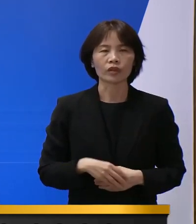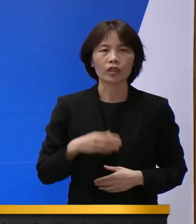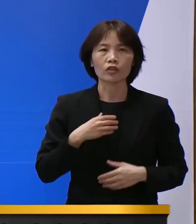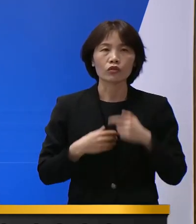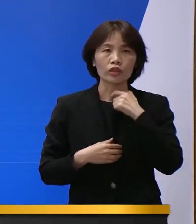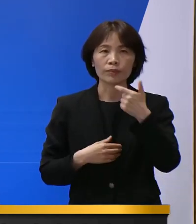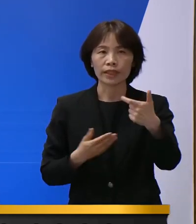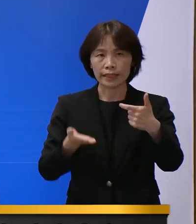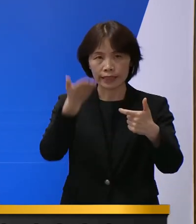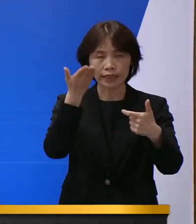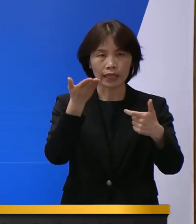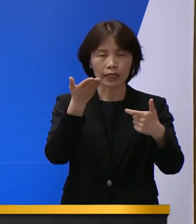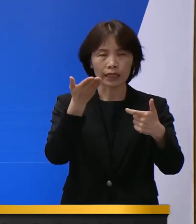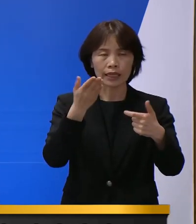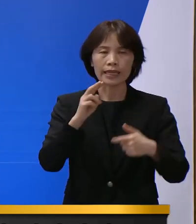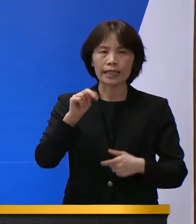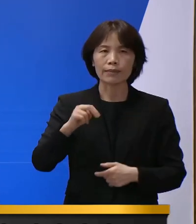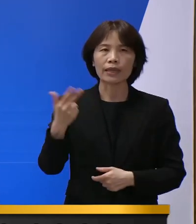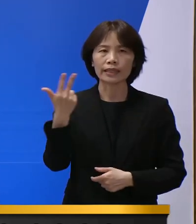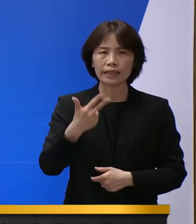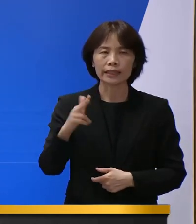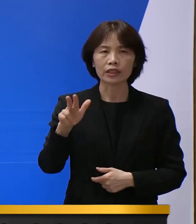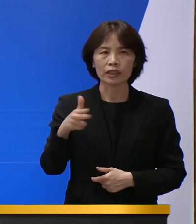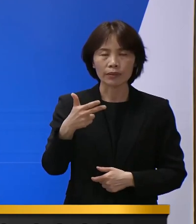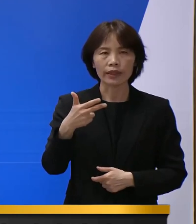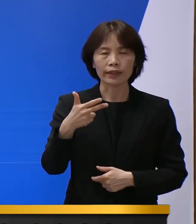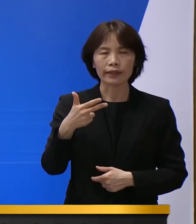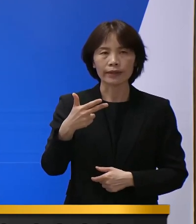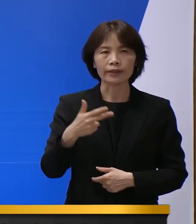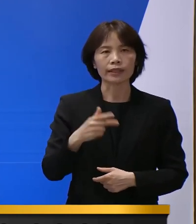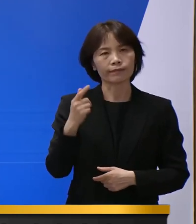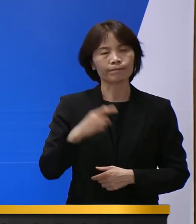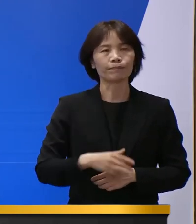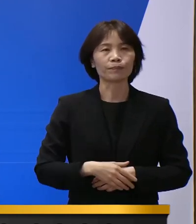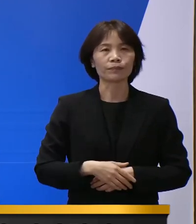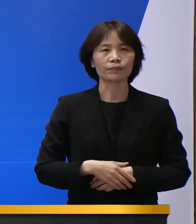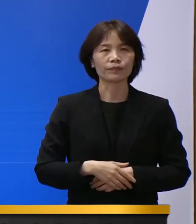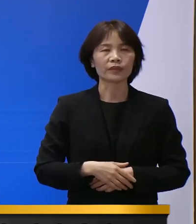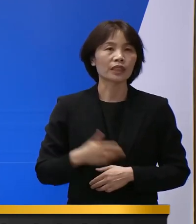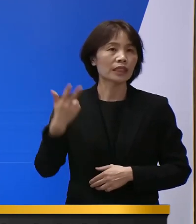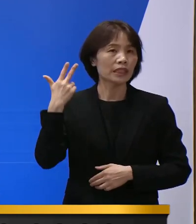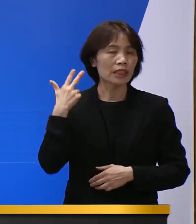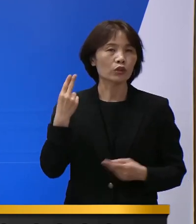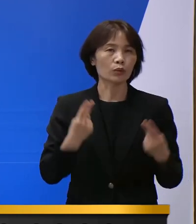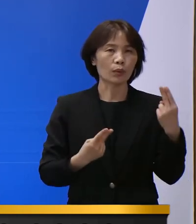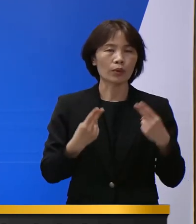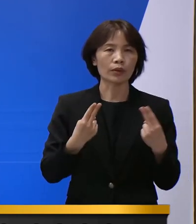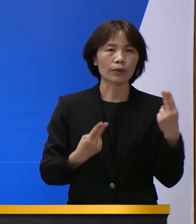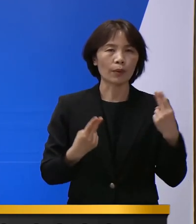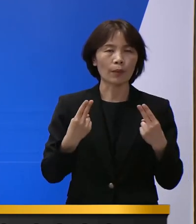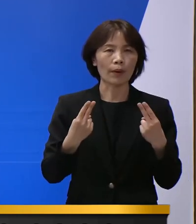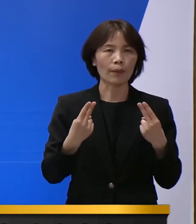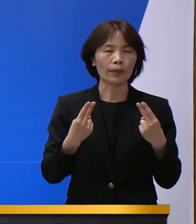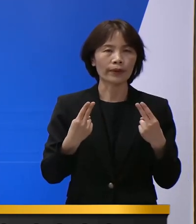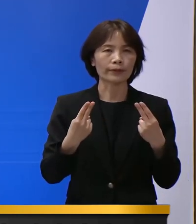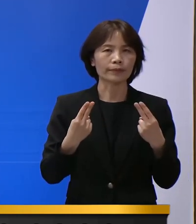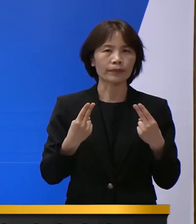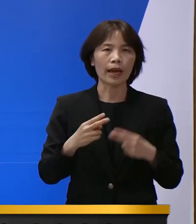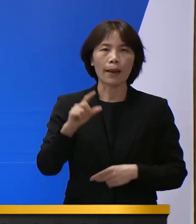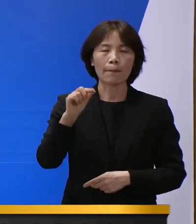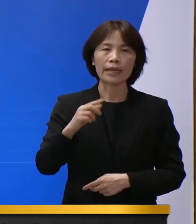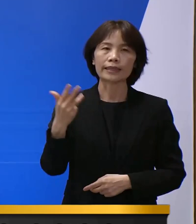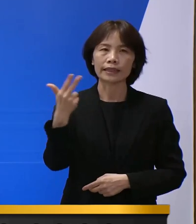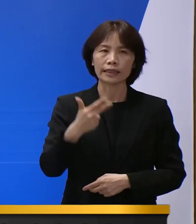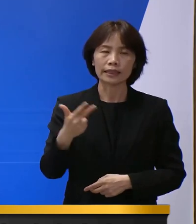60세 이상 확진자는 2만 7,724명을 기록하여 전주에 4만 5,036명 대비